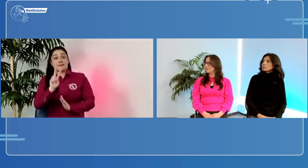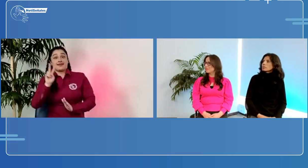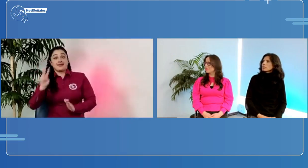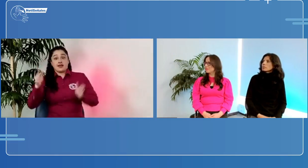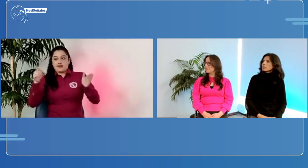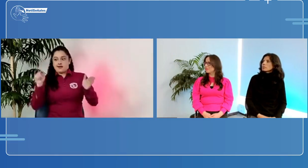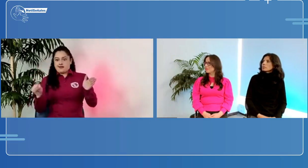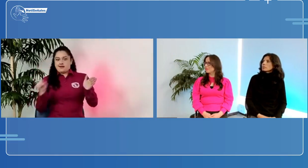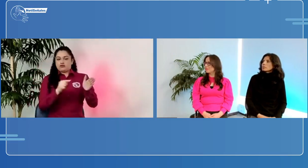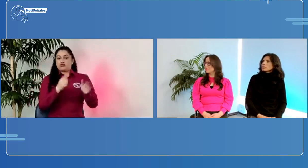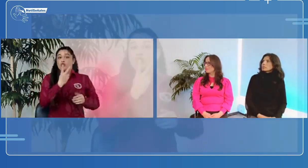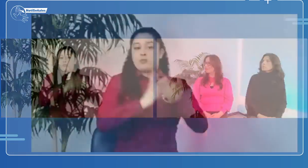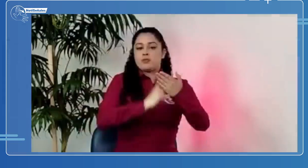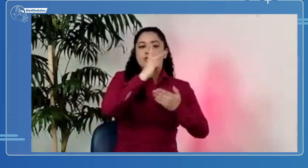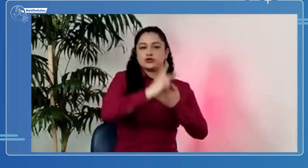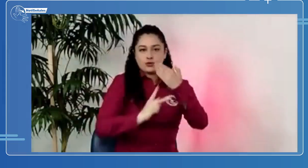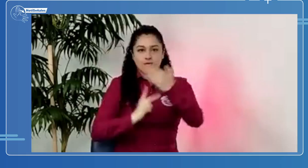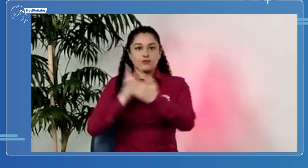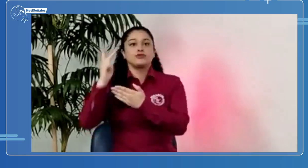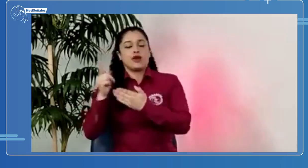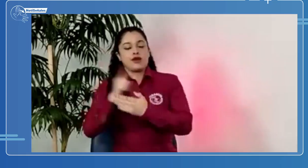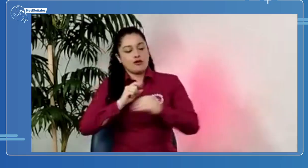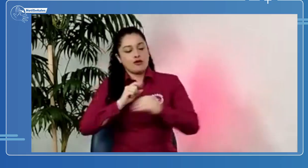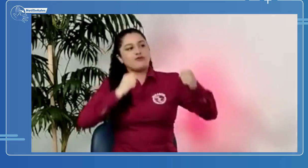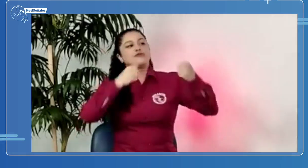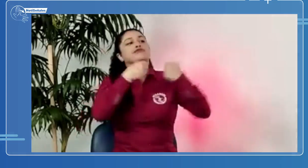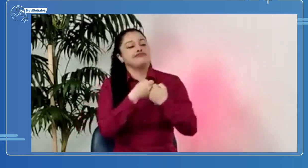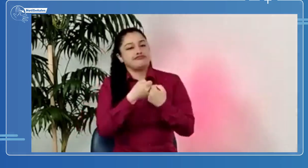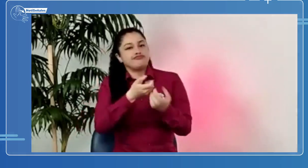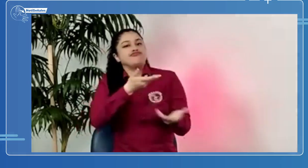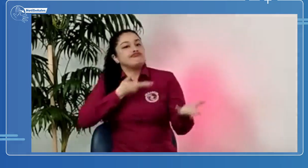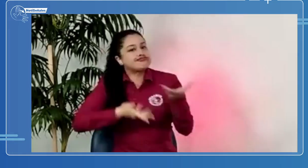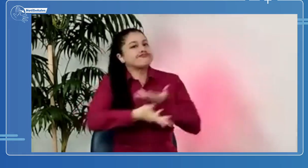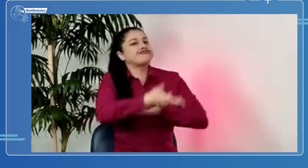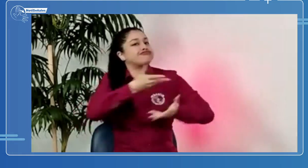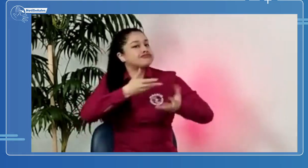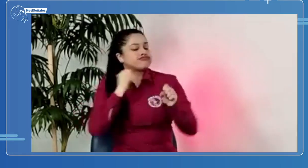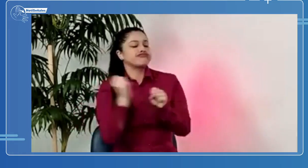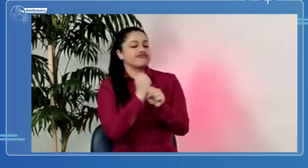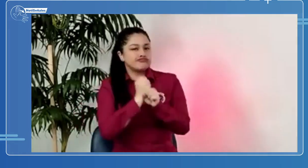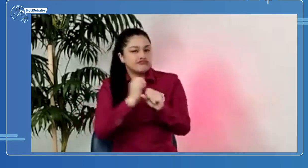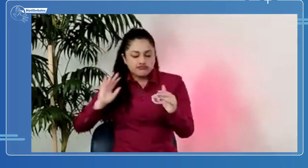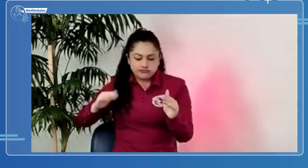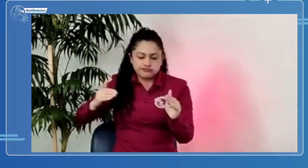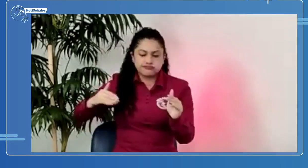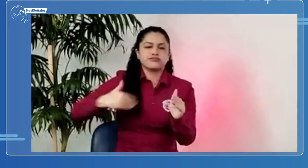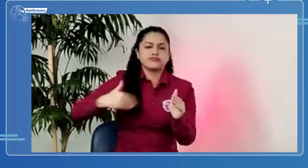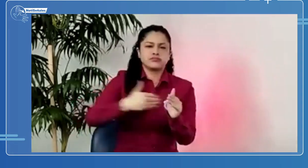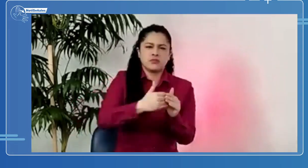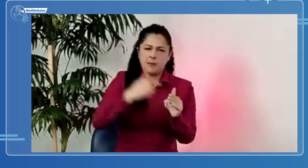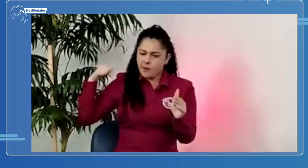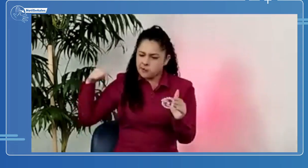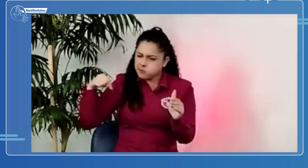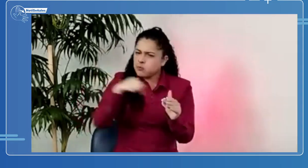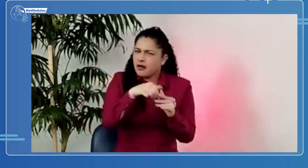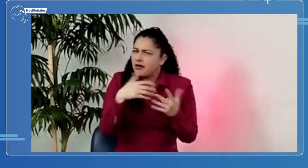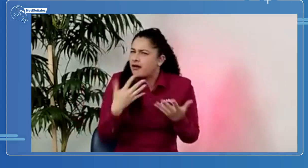y 2022 tenemos un proyecto, dos proyectos en los cuales hemos hecho un convenio con MinSalud, en el que